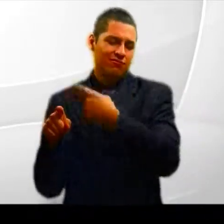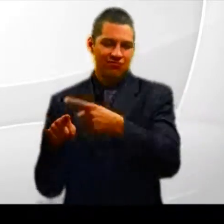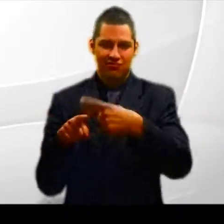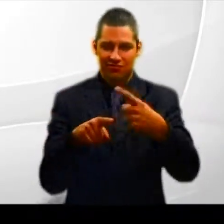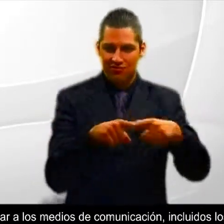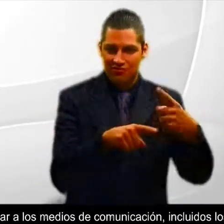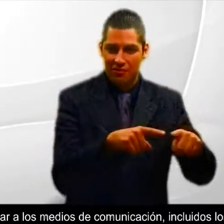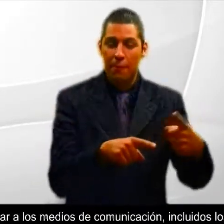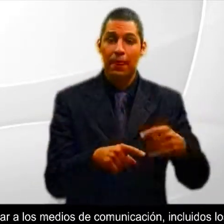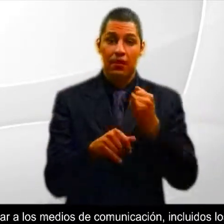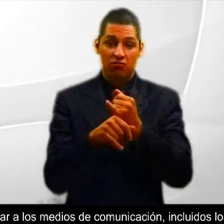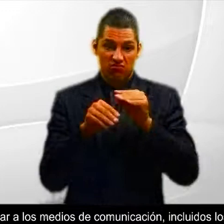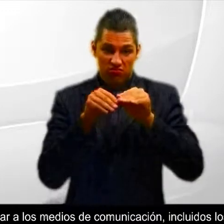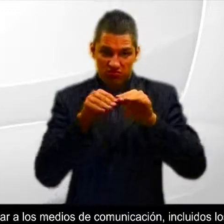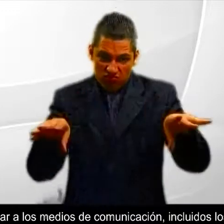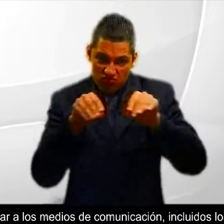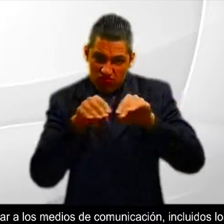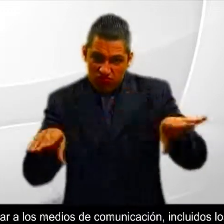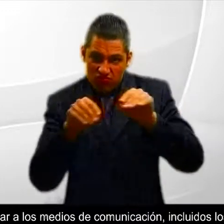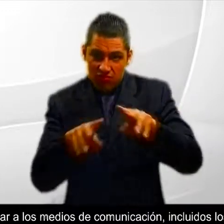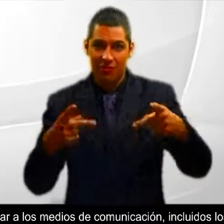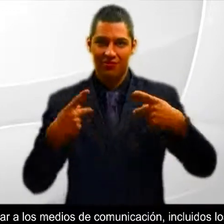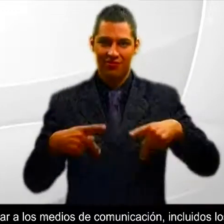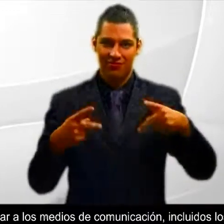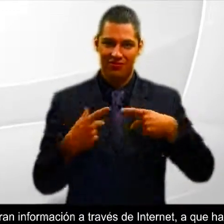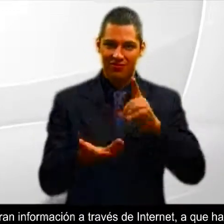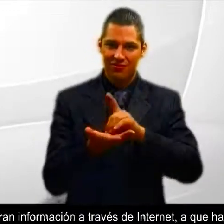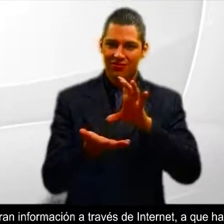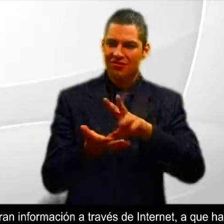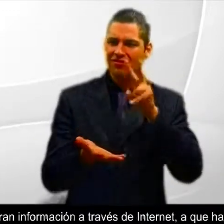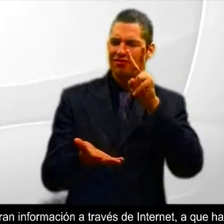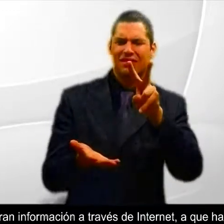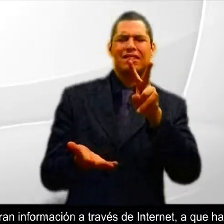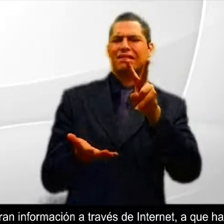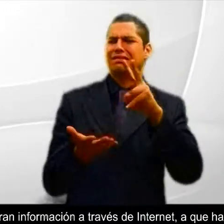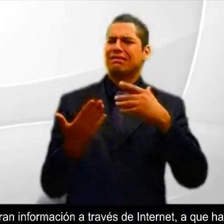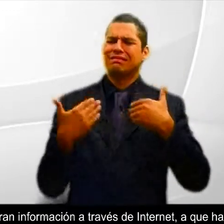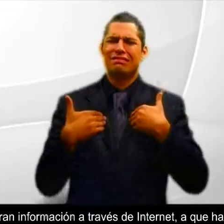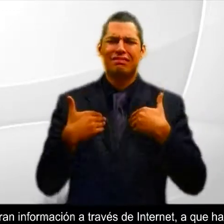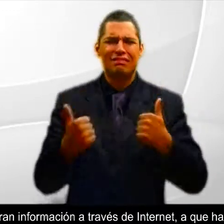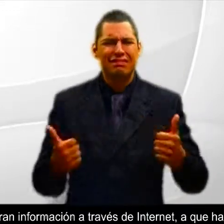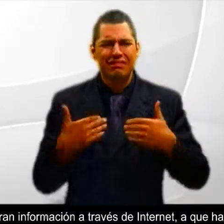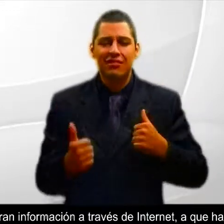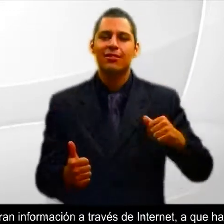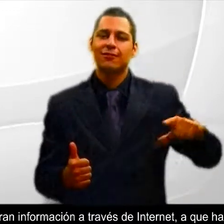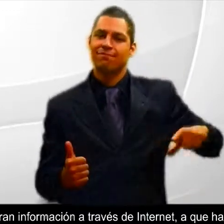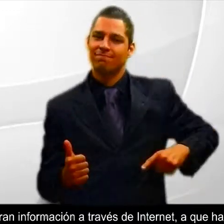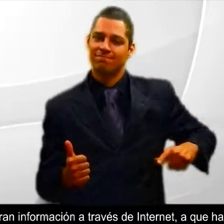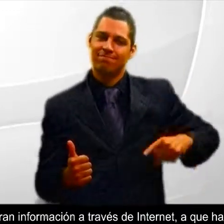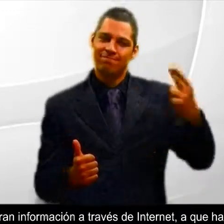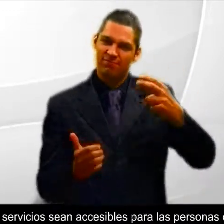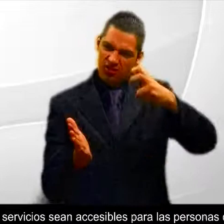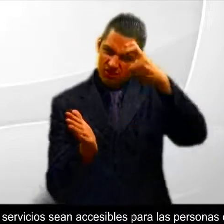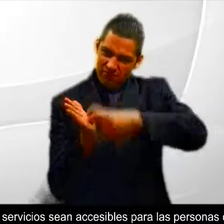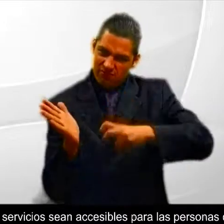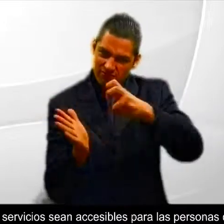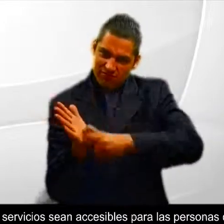d. alentar a los medios de comunicación incluidos los que suministran información a través de internet a que hagan que sus servicios